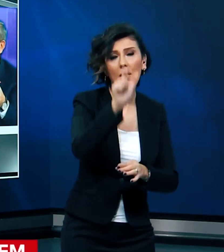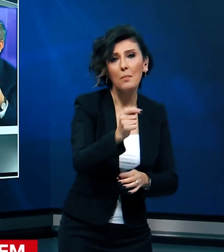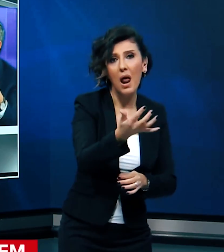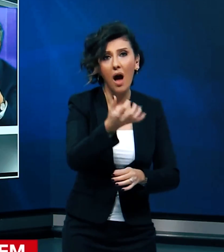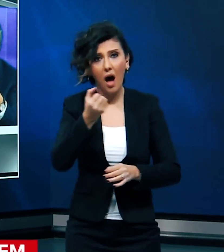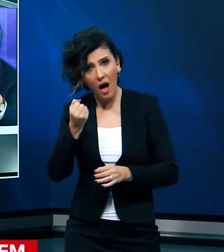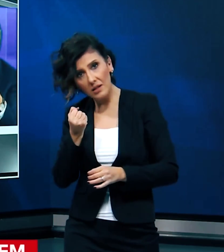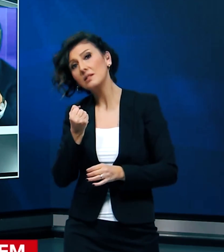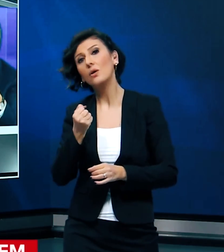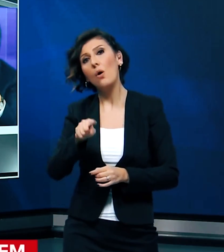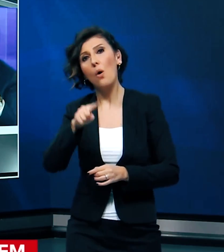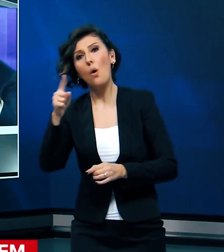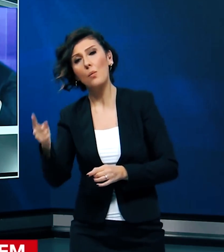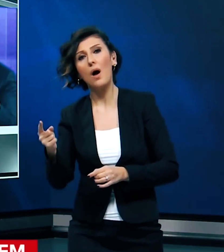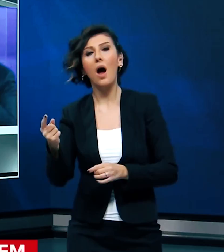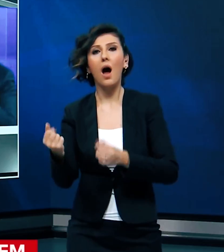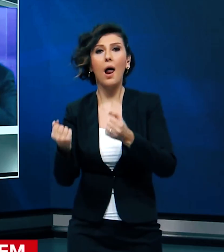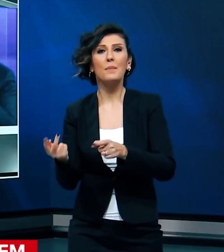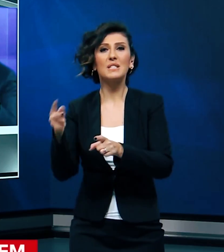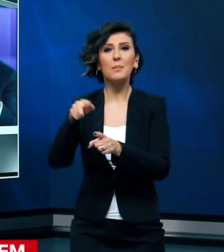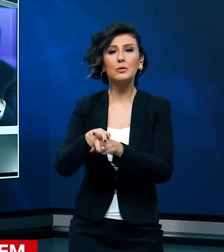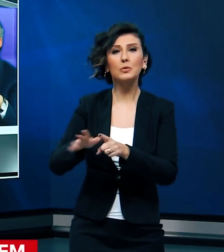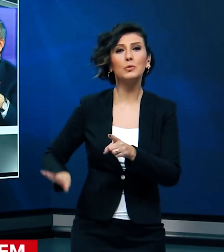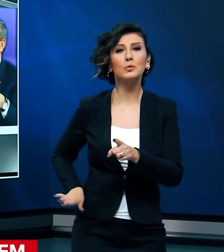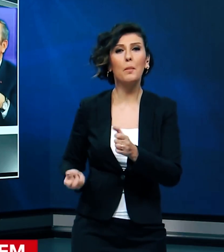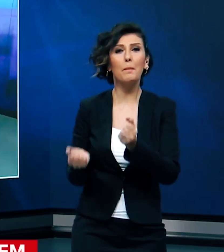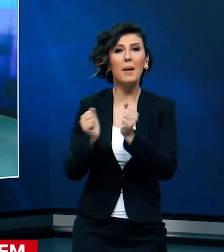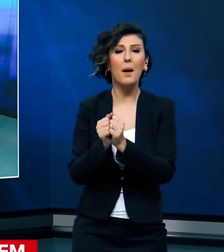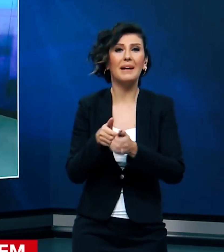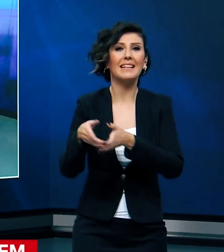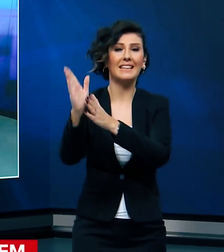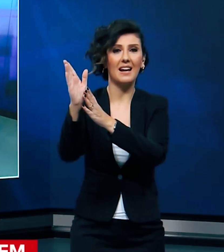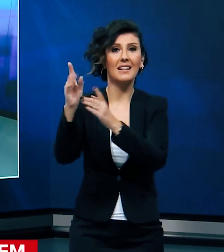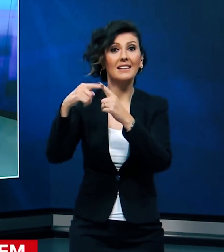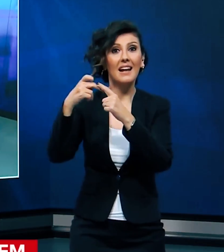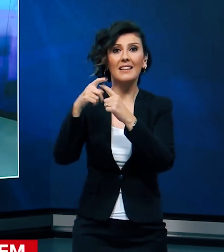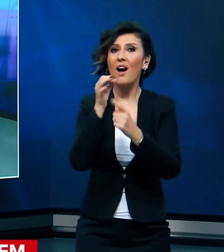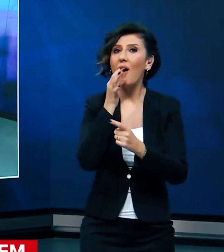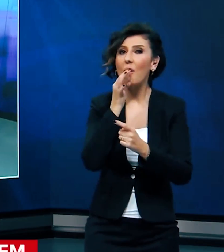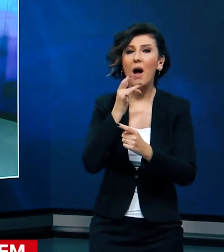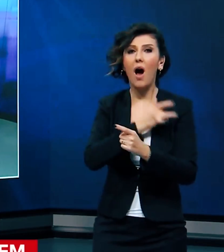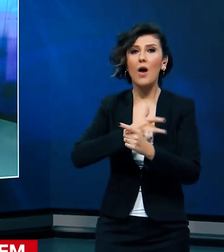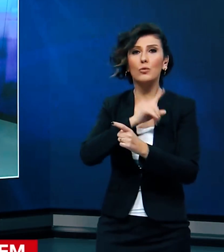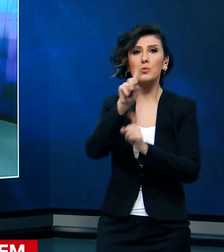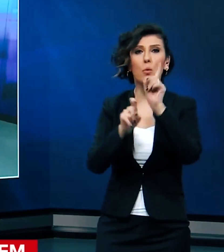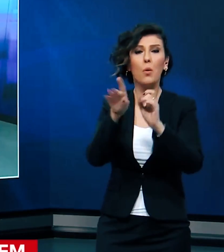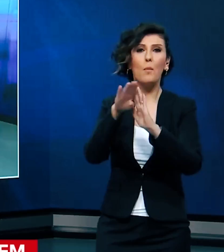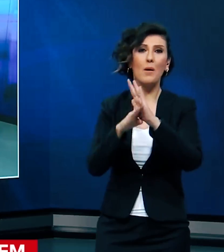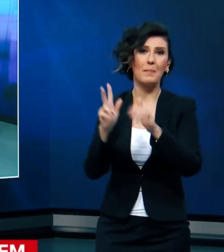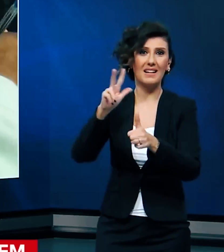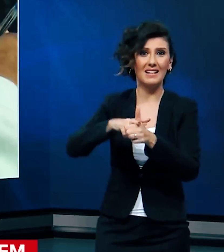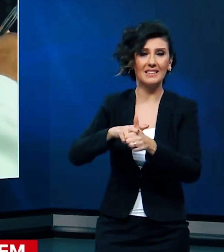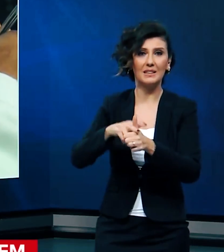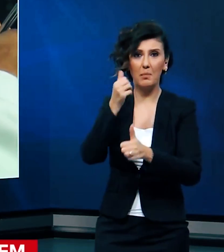alır. Öbürü de arabasına biner, çoluğu çocuğuyla gider. TRT Haber'de Anadolu Soruyor programına katılan Gül,